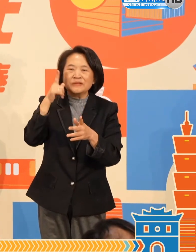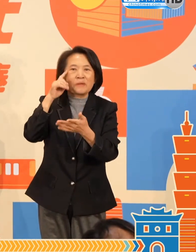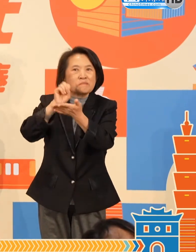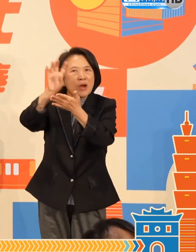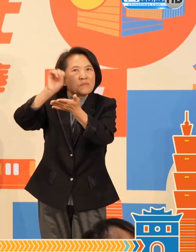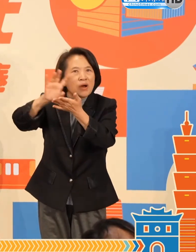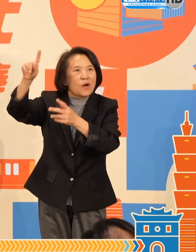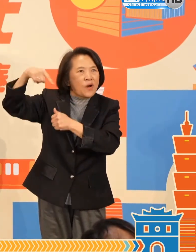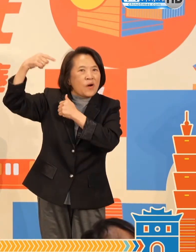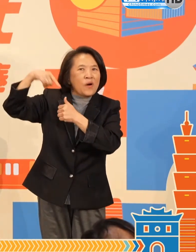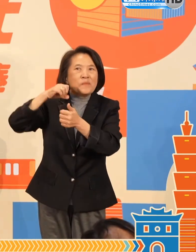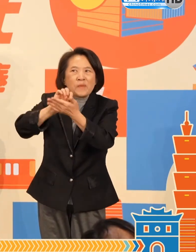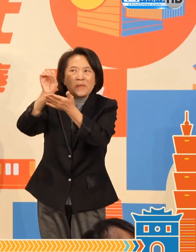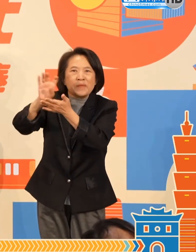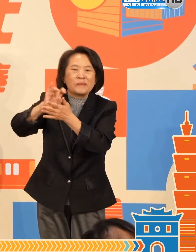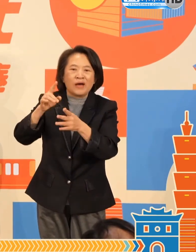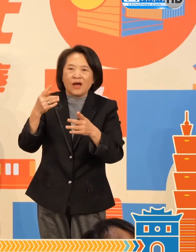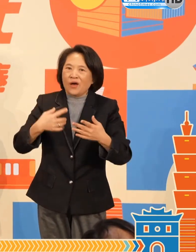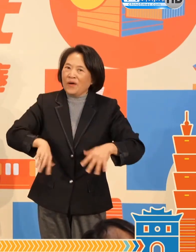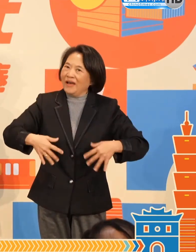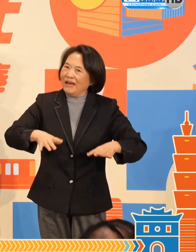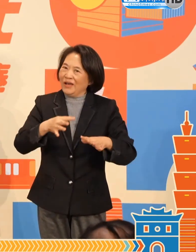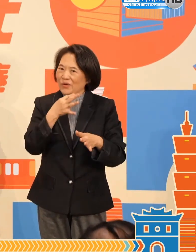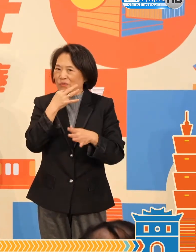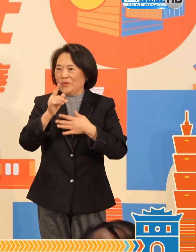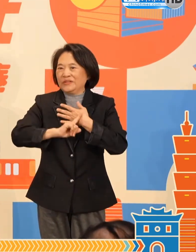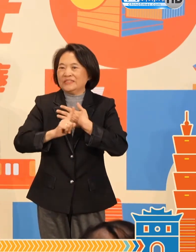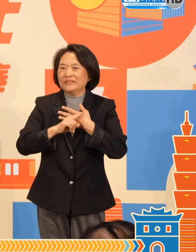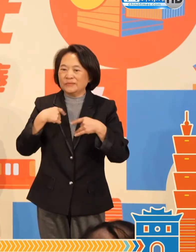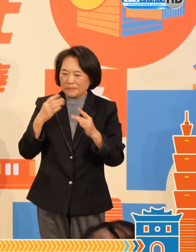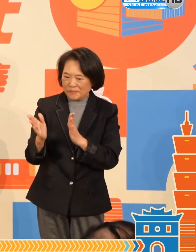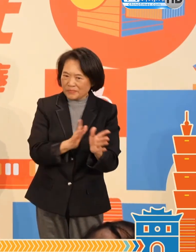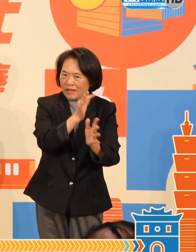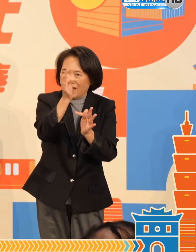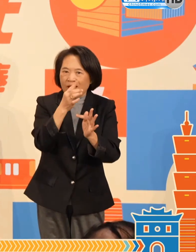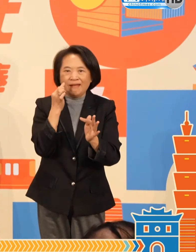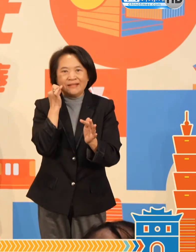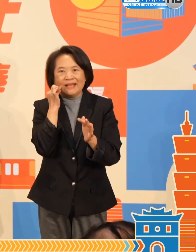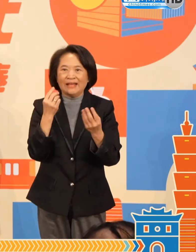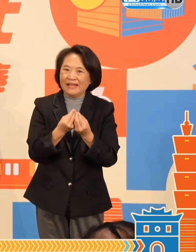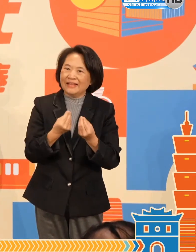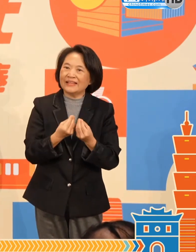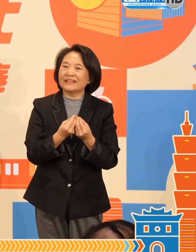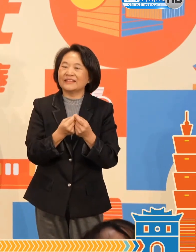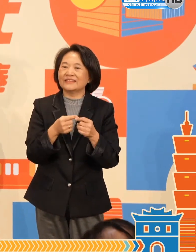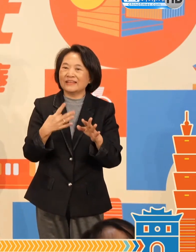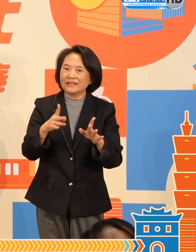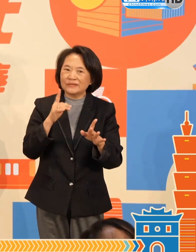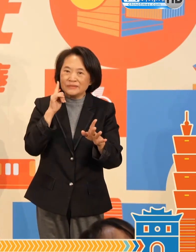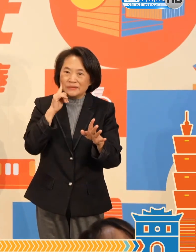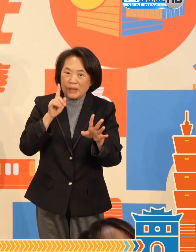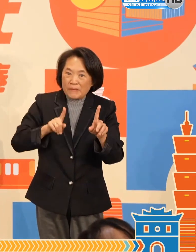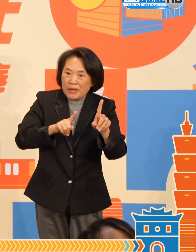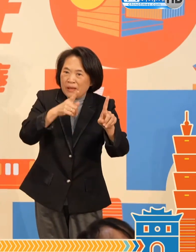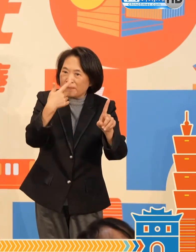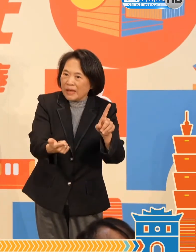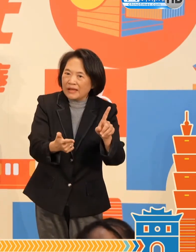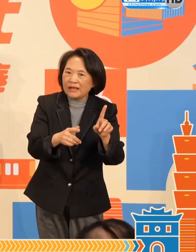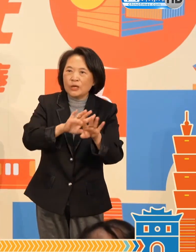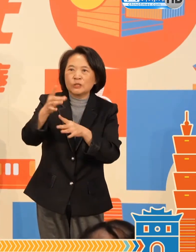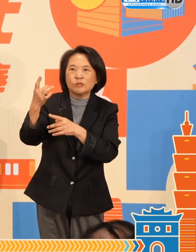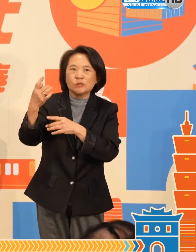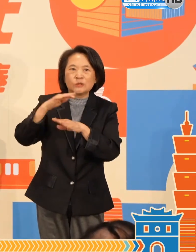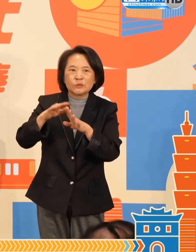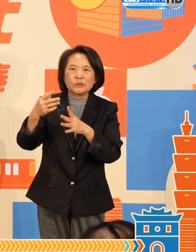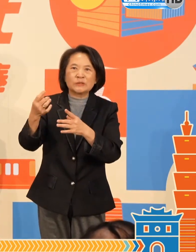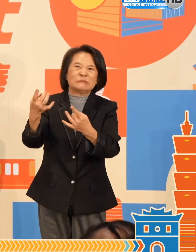文进度一样的紧张，生怕自己准备不周，然后进度不如预期，然后被钉